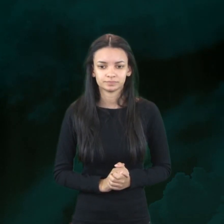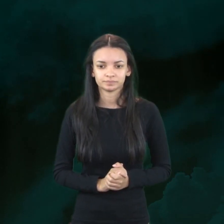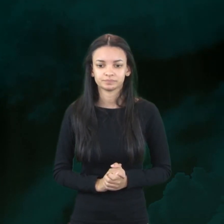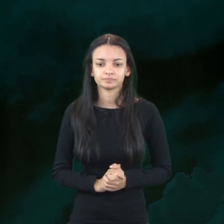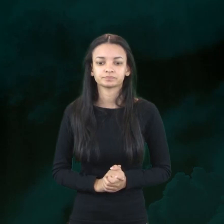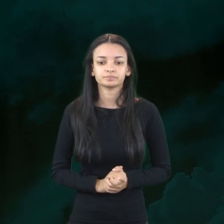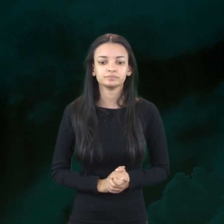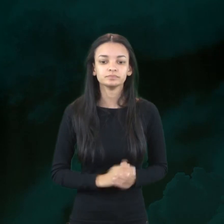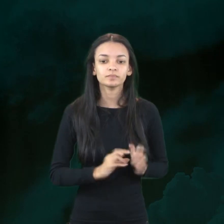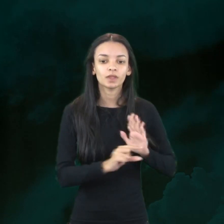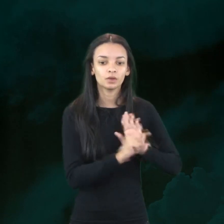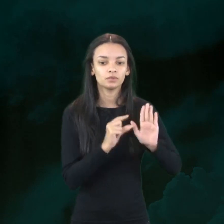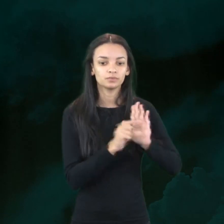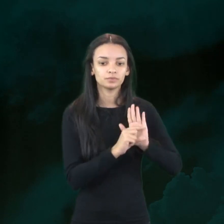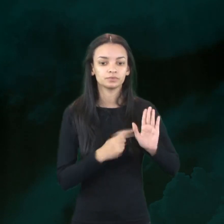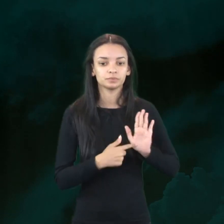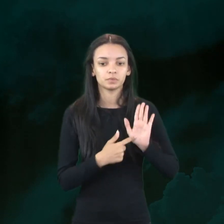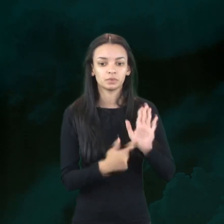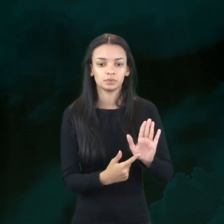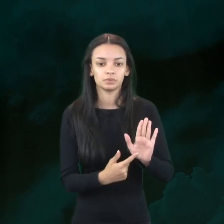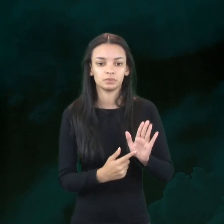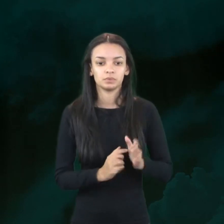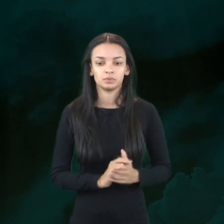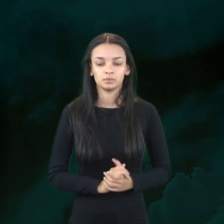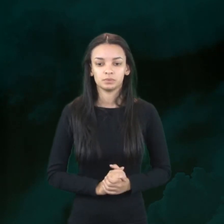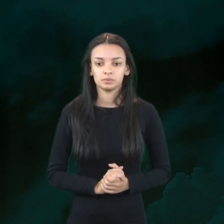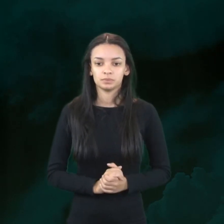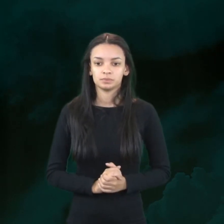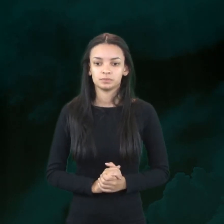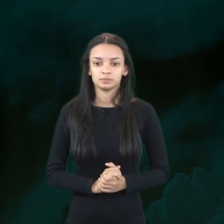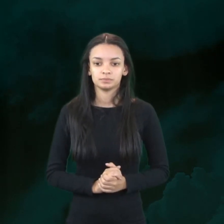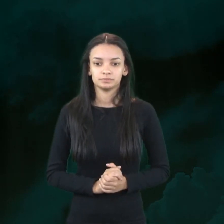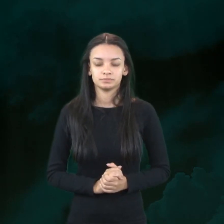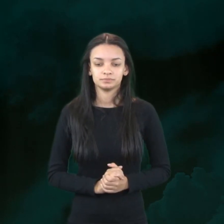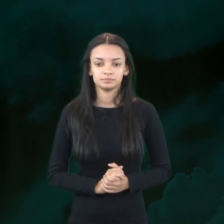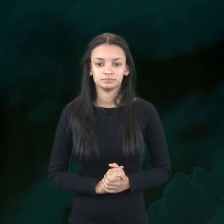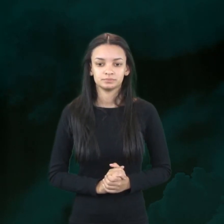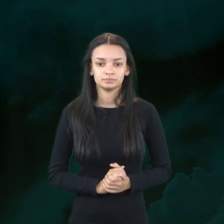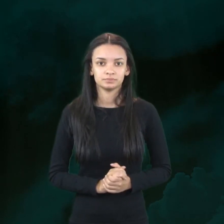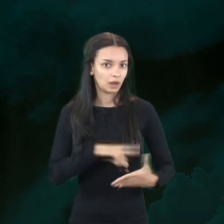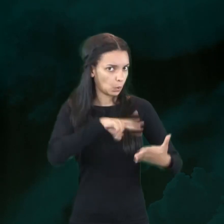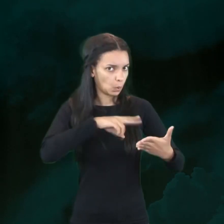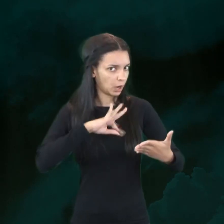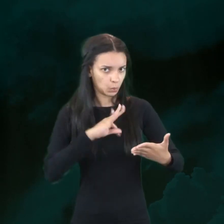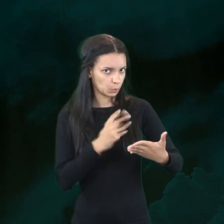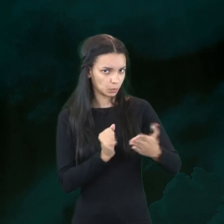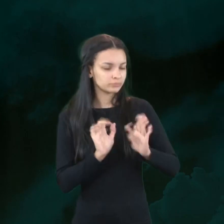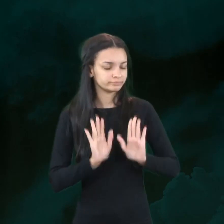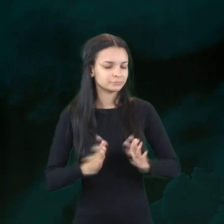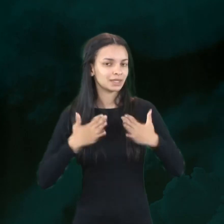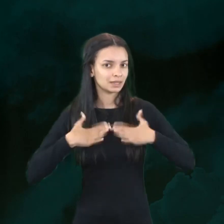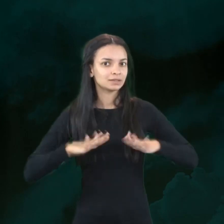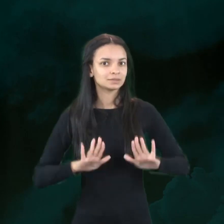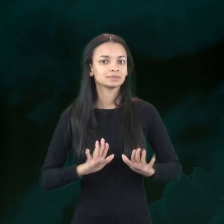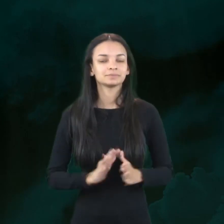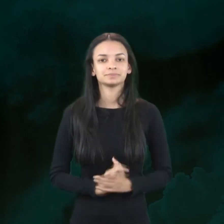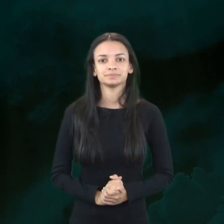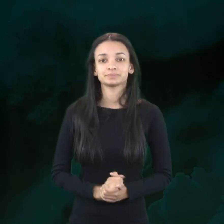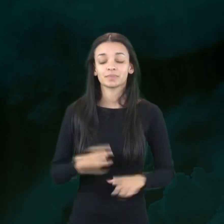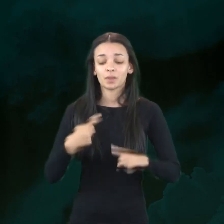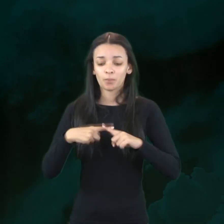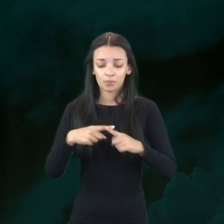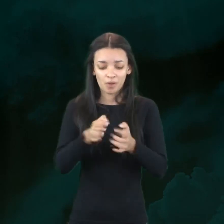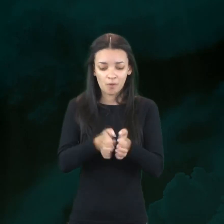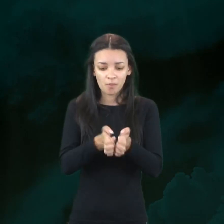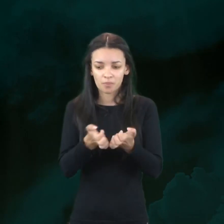reconhecendo, irmãos amados de Deus, a vossa eleição. Pode ficar tranquilo, não vou ler tudo aqui não, porque o nosso Evangelho não